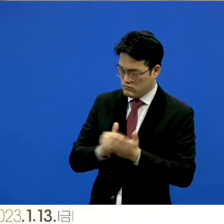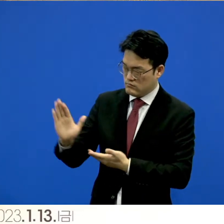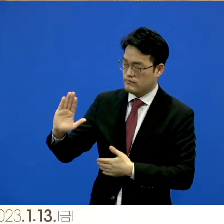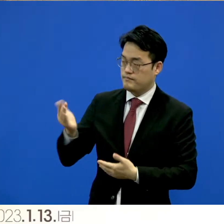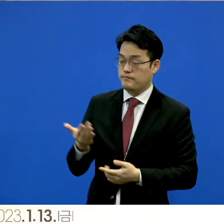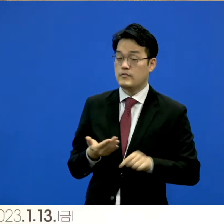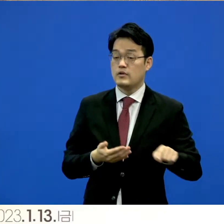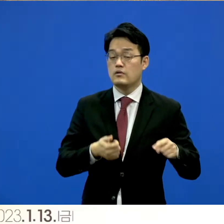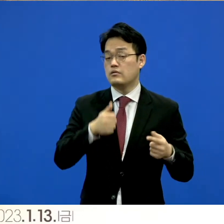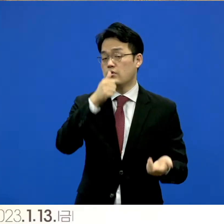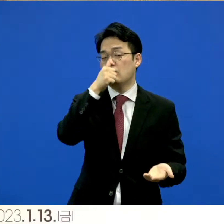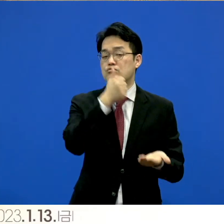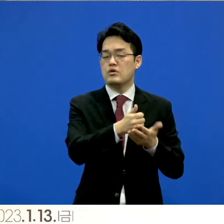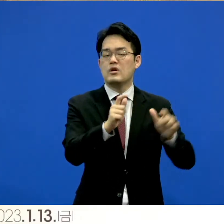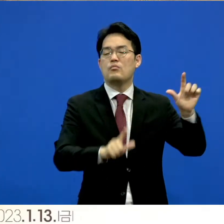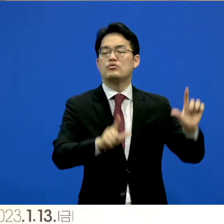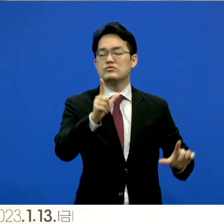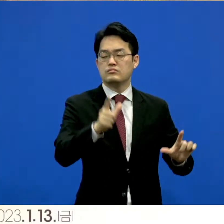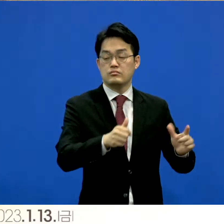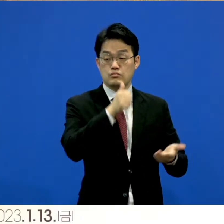죄는 서로를 거부하고 밀어냅니다.